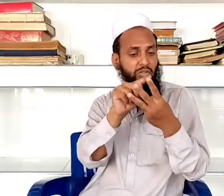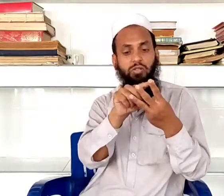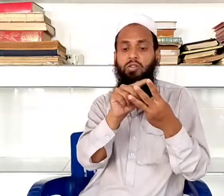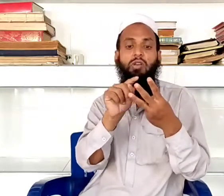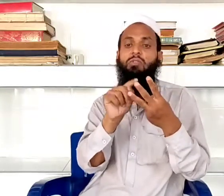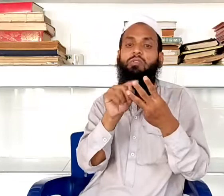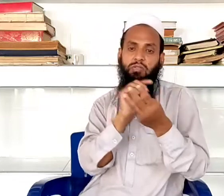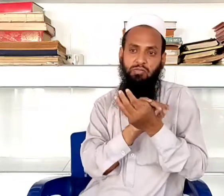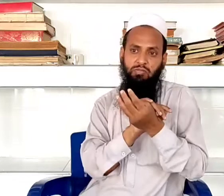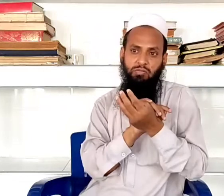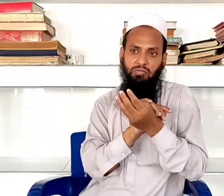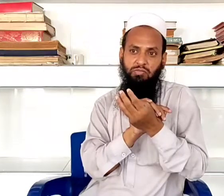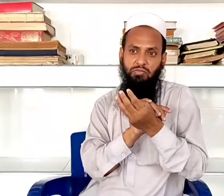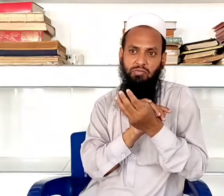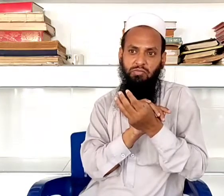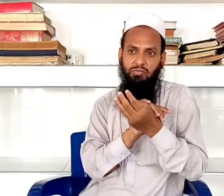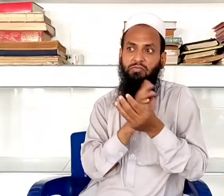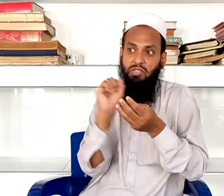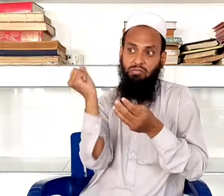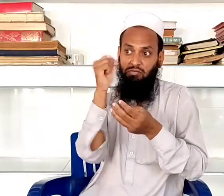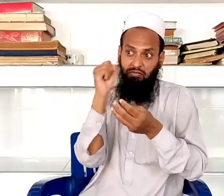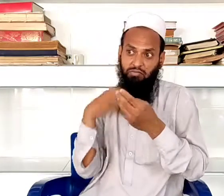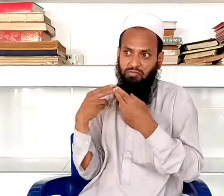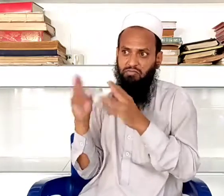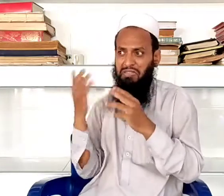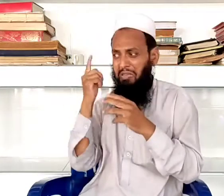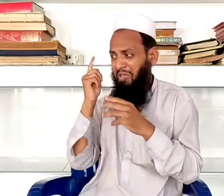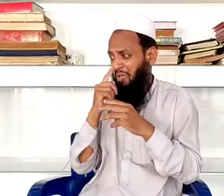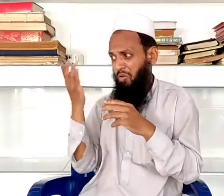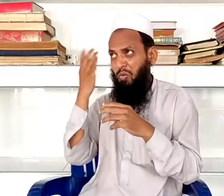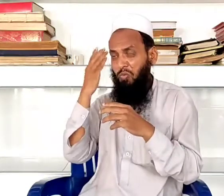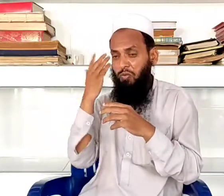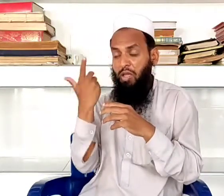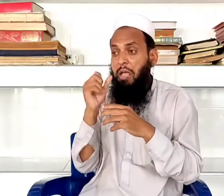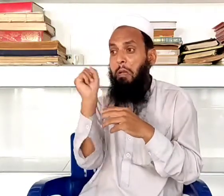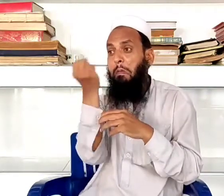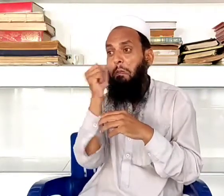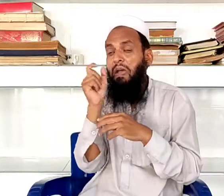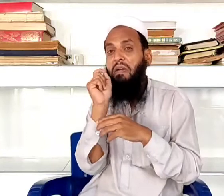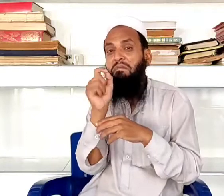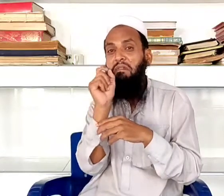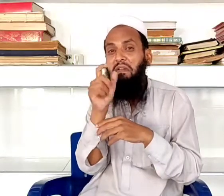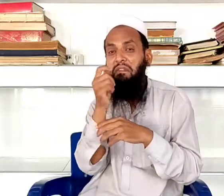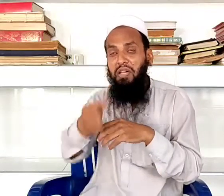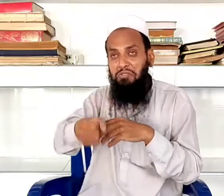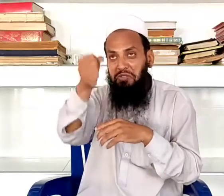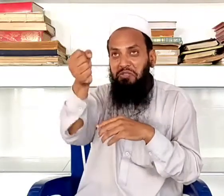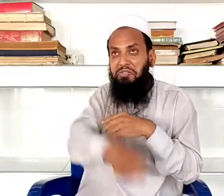हो या 2 तो ज्यादा हो, 10 भी हो, तो फिर 3 हिस्से करके 2 सुरस माल दिया वारस बनती ने।